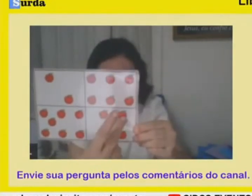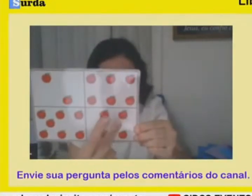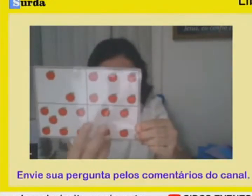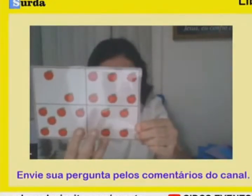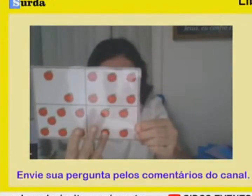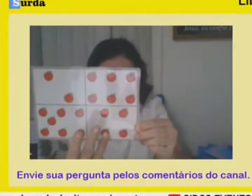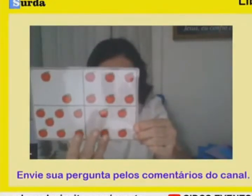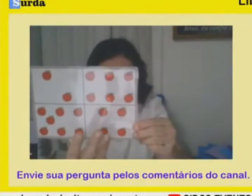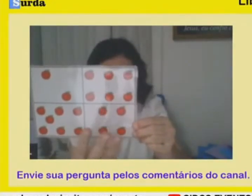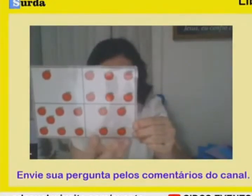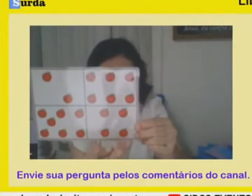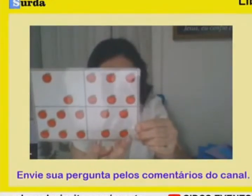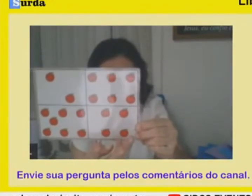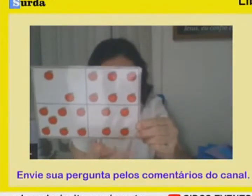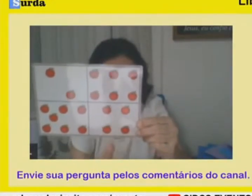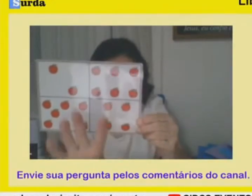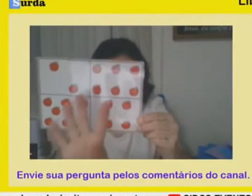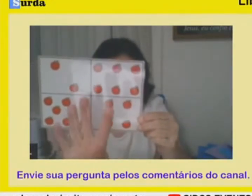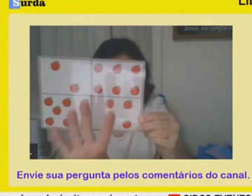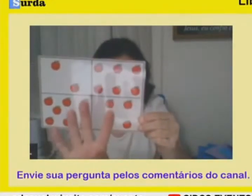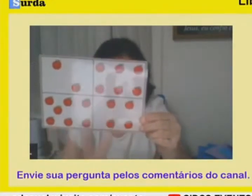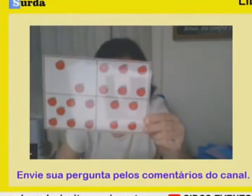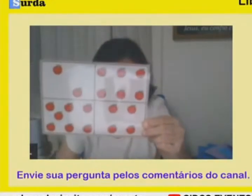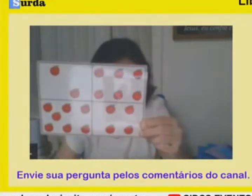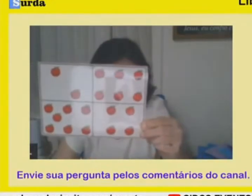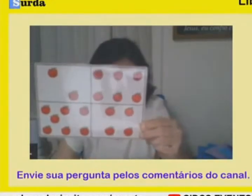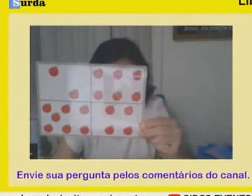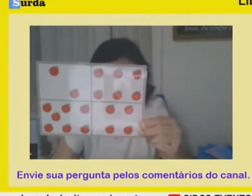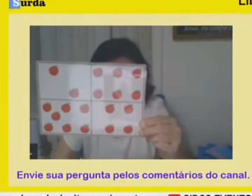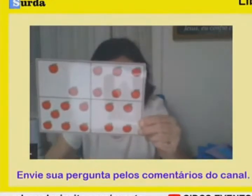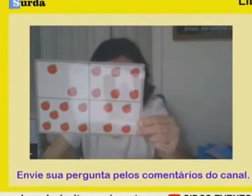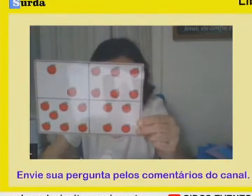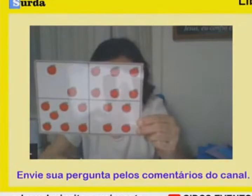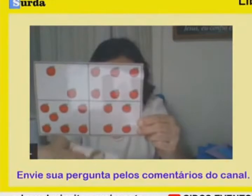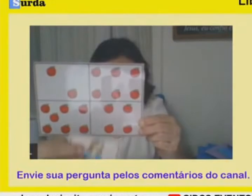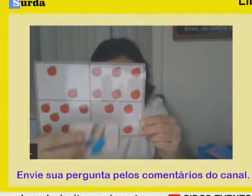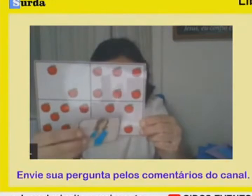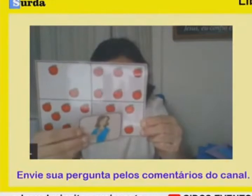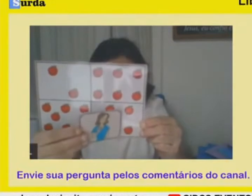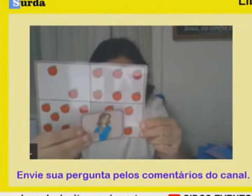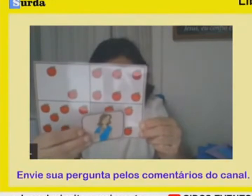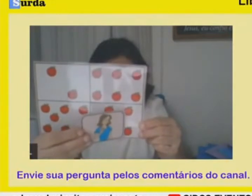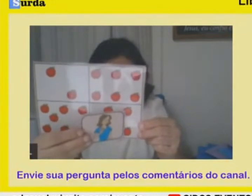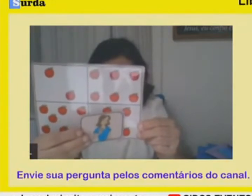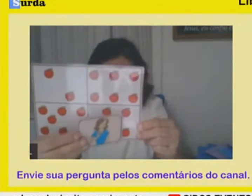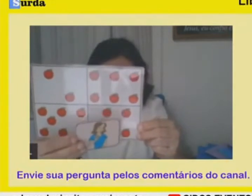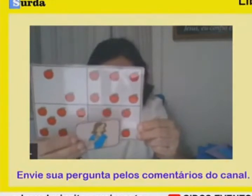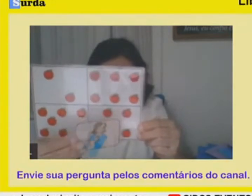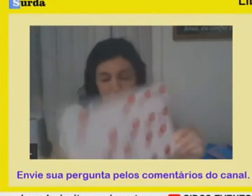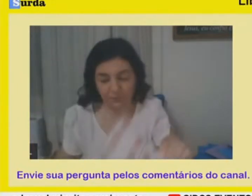Ó, 1, 2, 3, 4. 4.